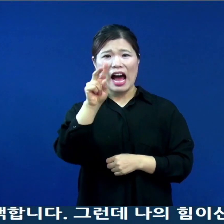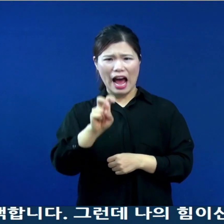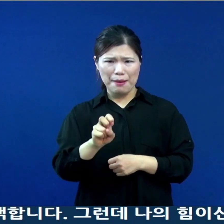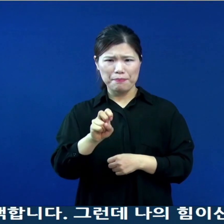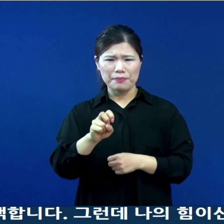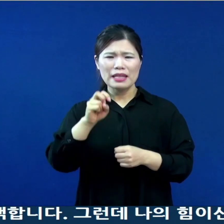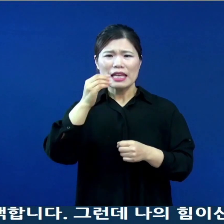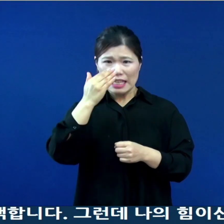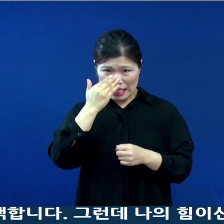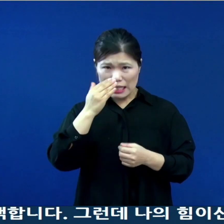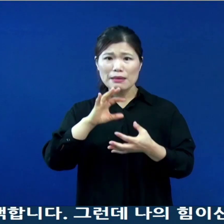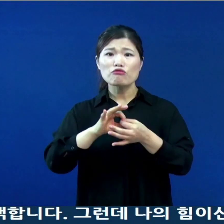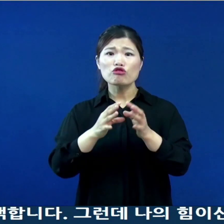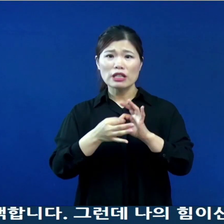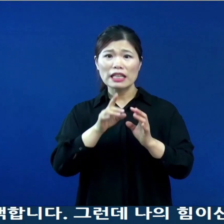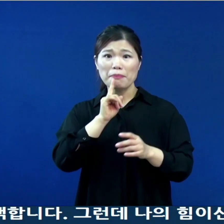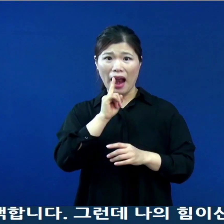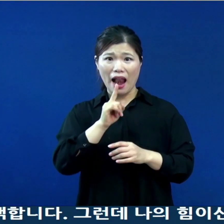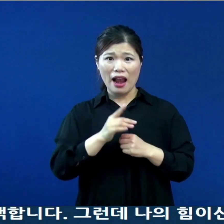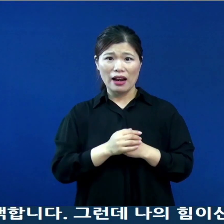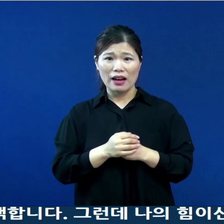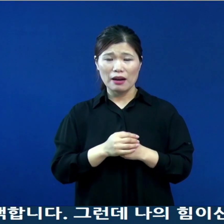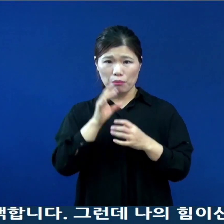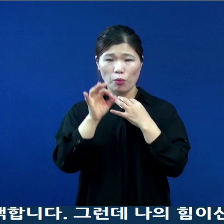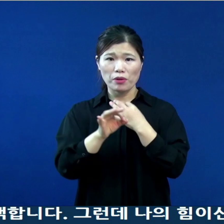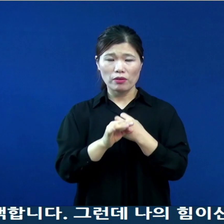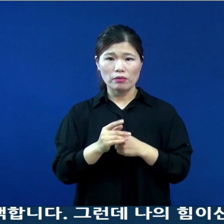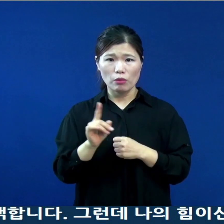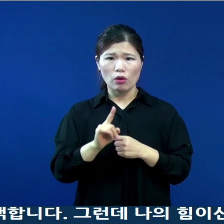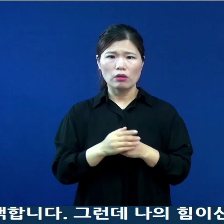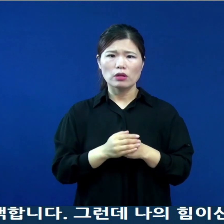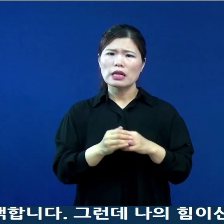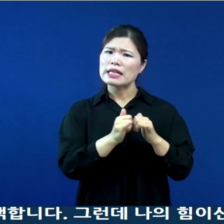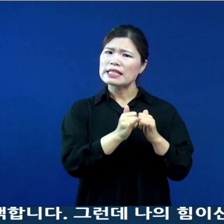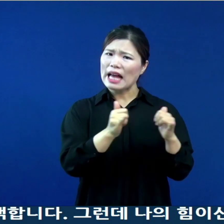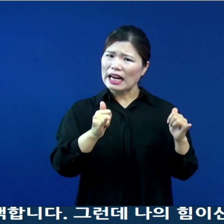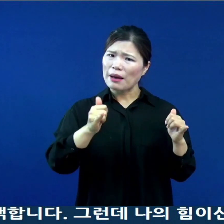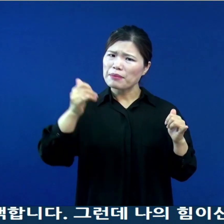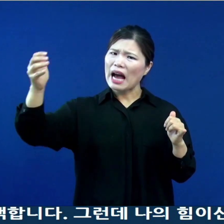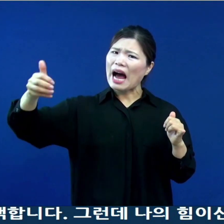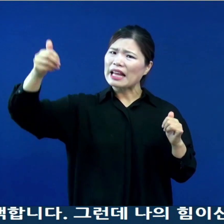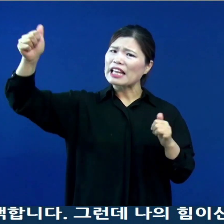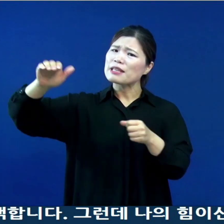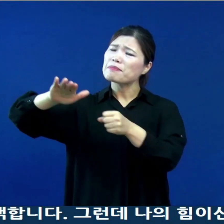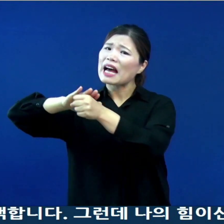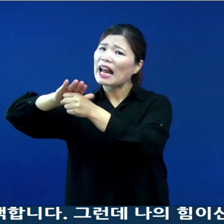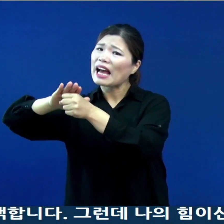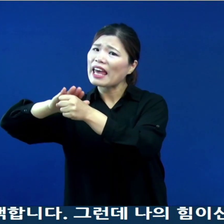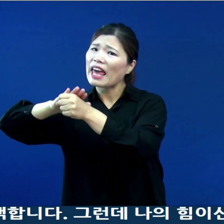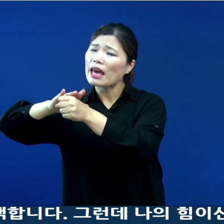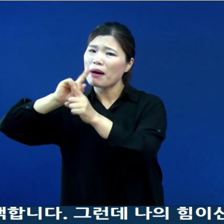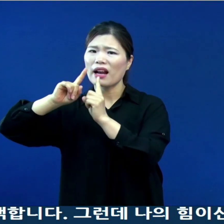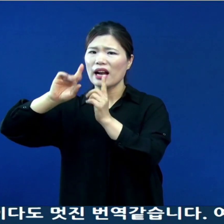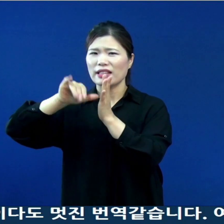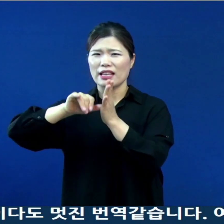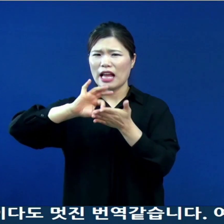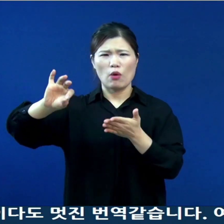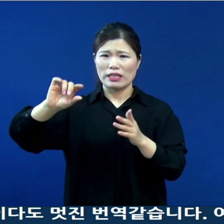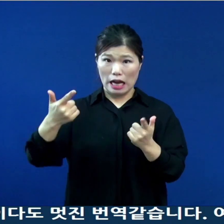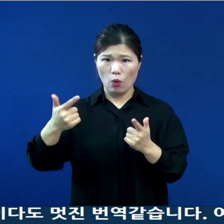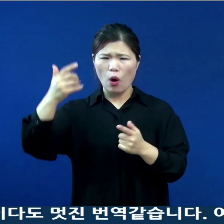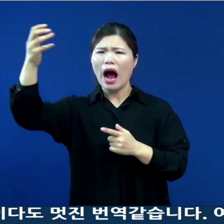히브리어인데, 사람이 하나님을 사랑한다 할 때 쓰지 않는 표현입니다. 하나님이 인간을 사랑한다 할 때 쓰는